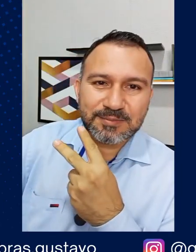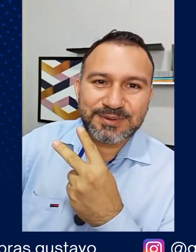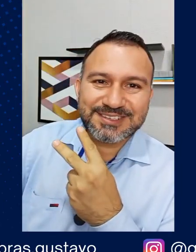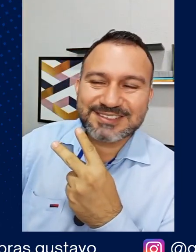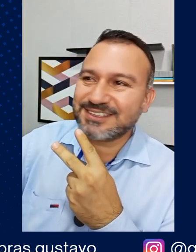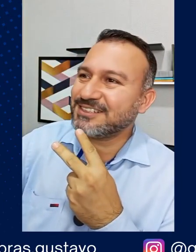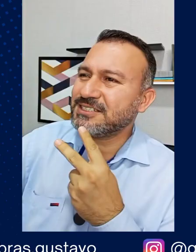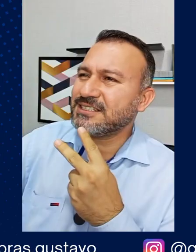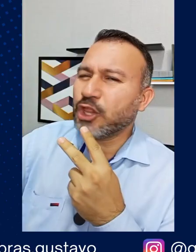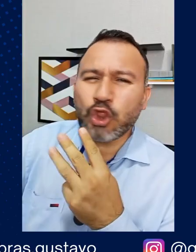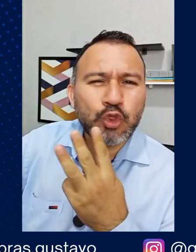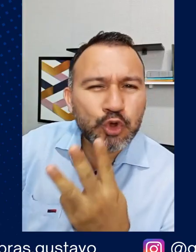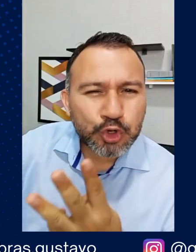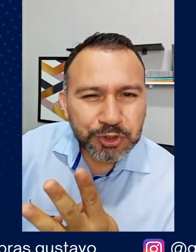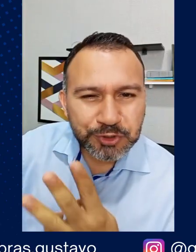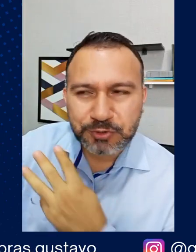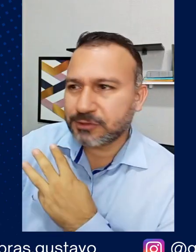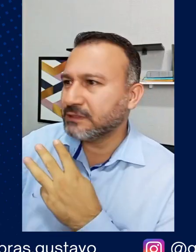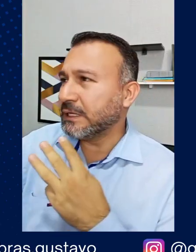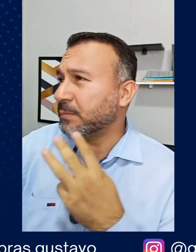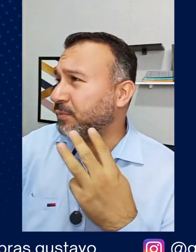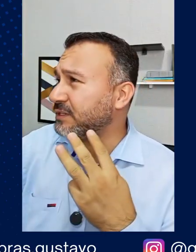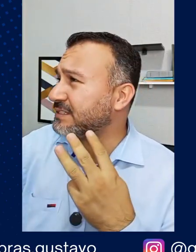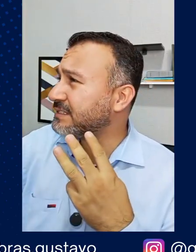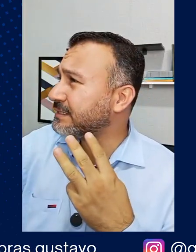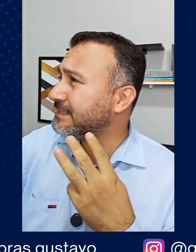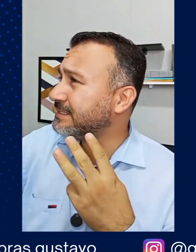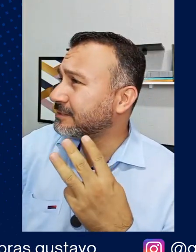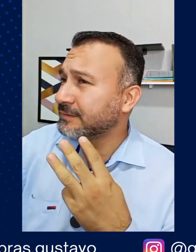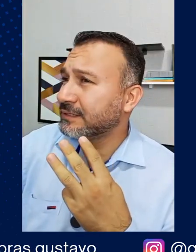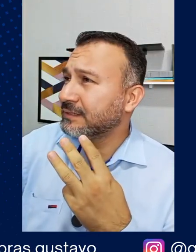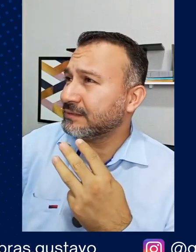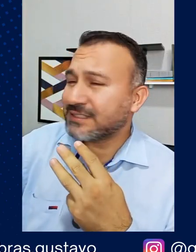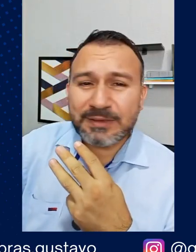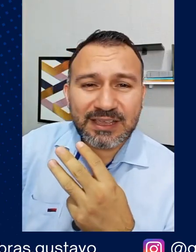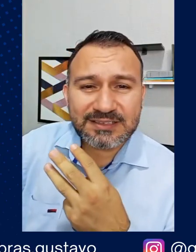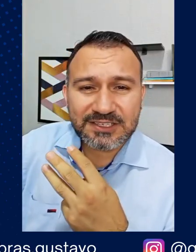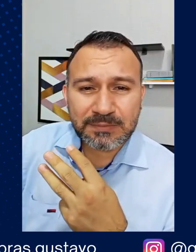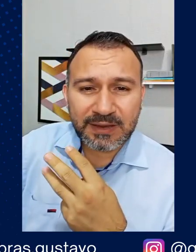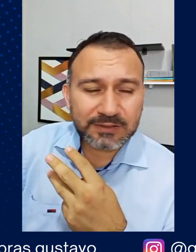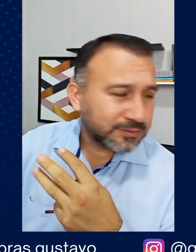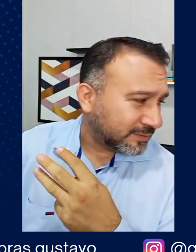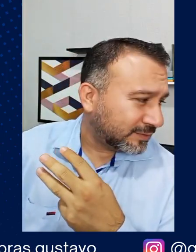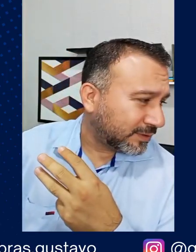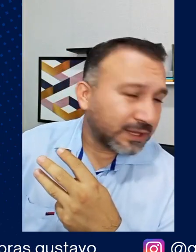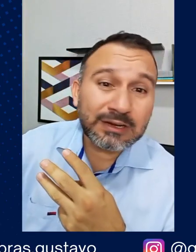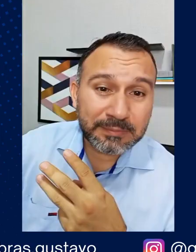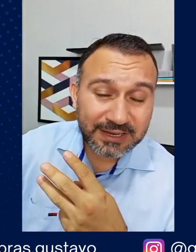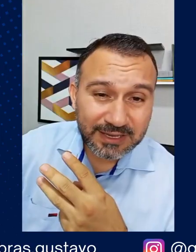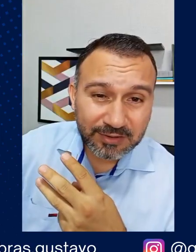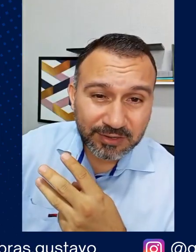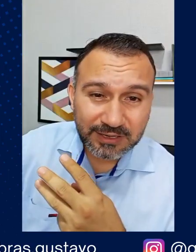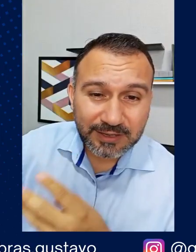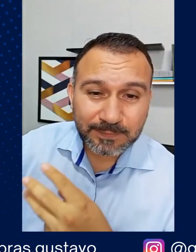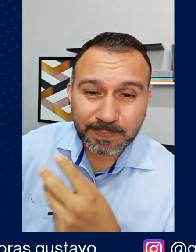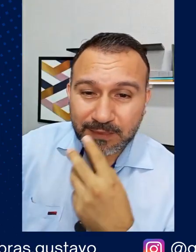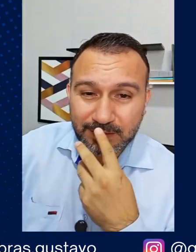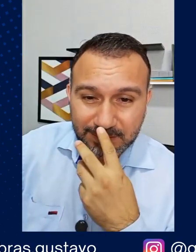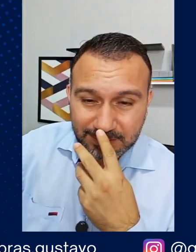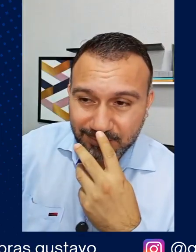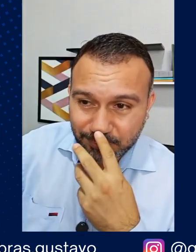tristeza, pode ser de nojo, pode ser de. Sabe aquele sentimento que eu lembrei aqui